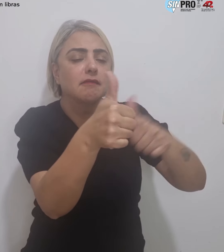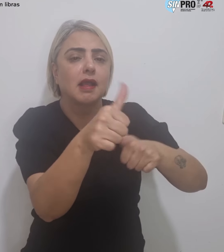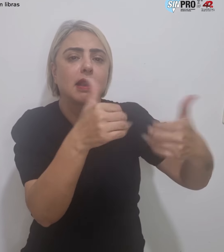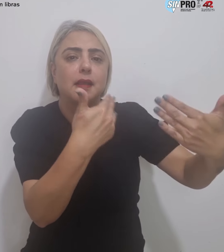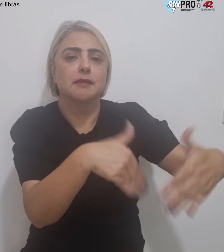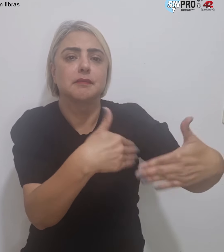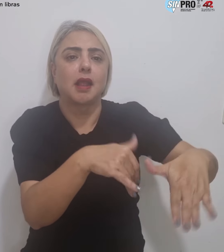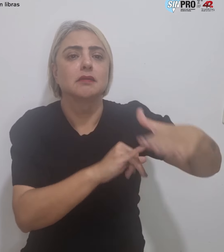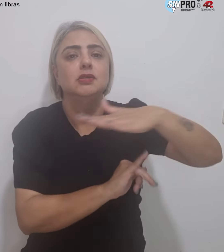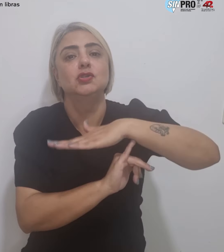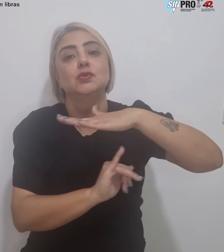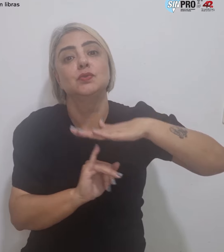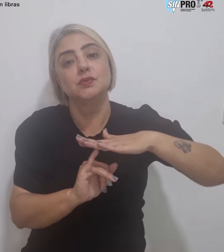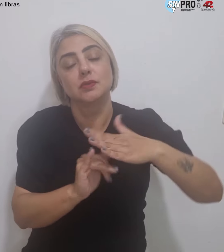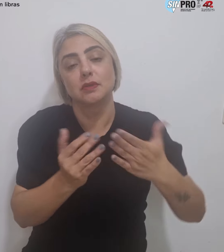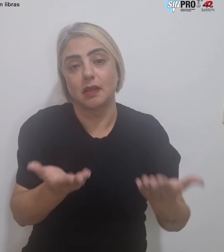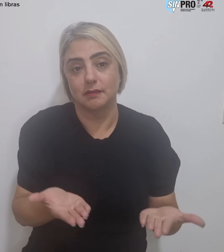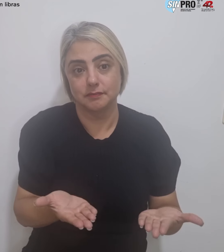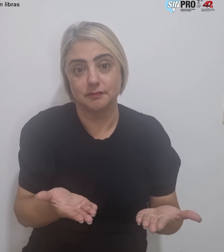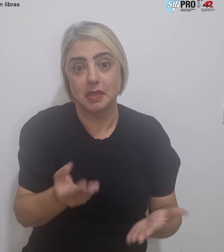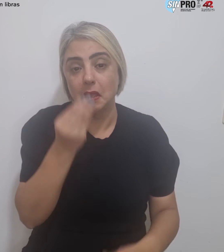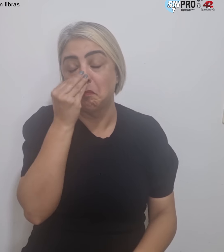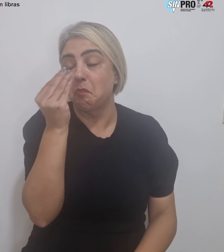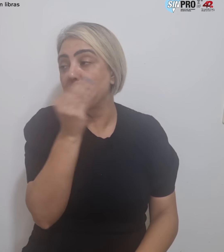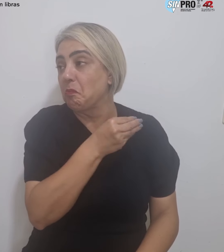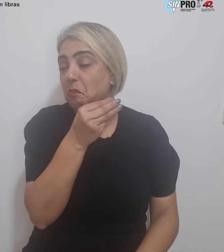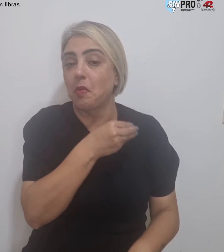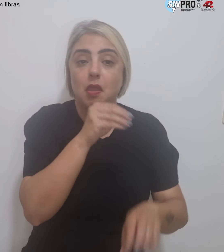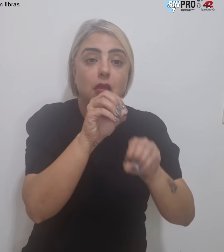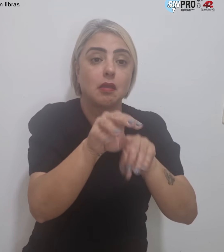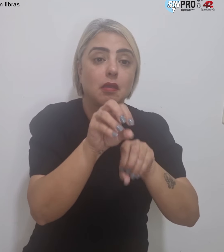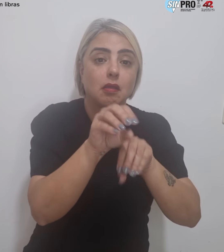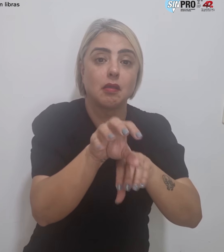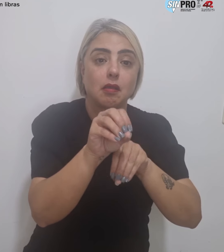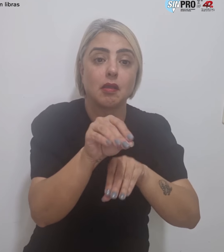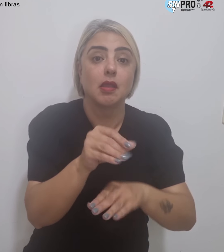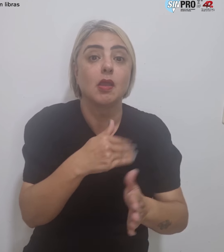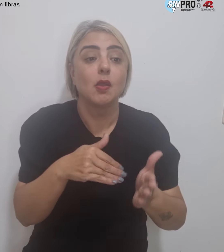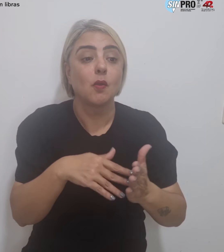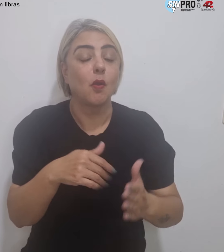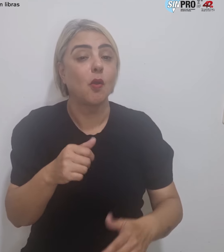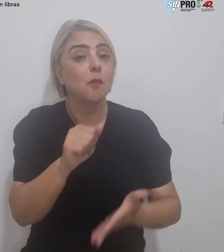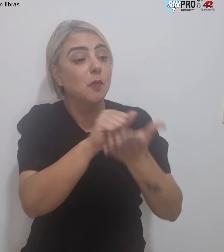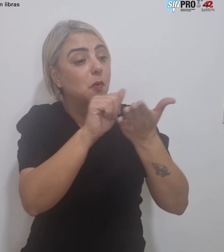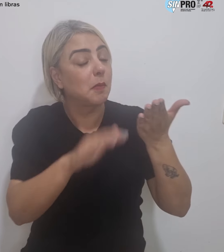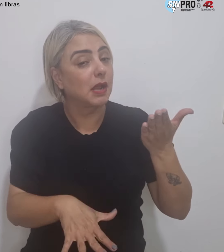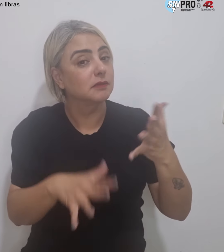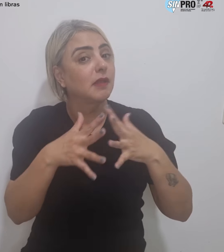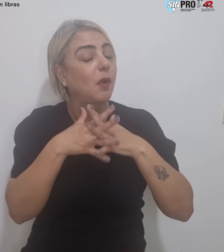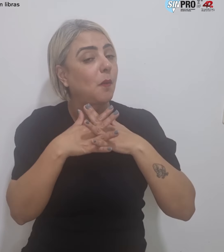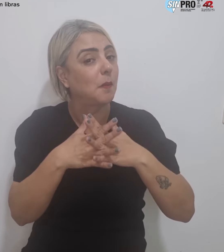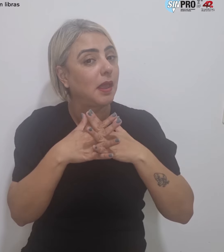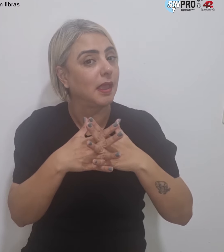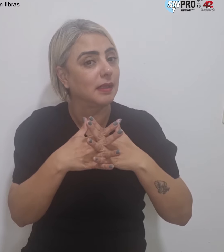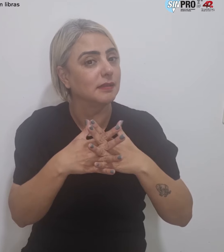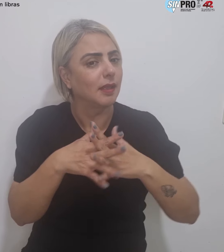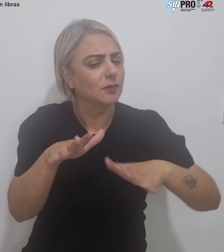larga escala, que nega a educação como atividade complexa. Os movimentos